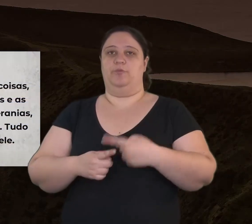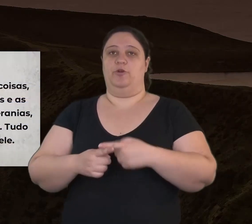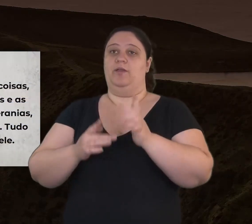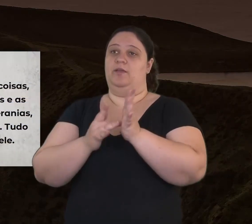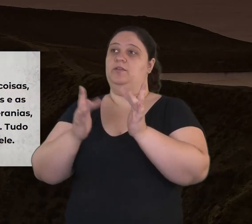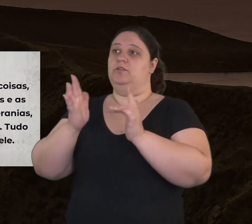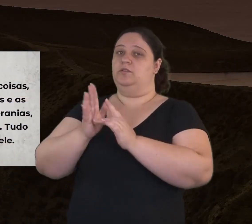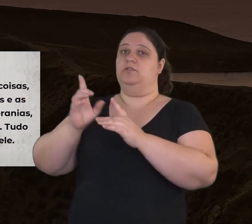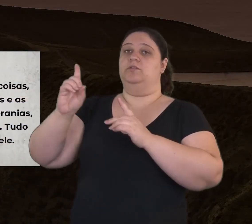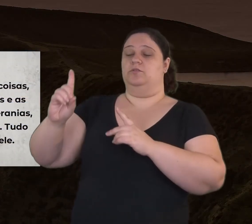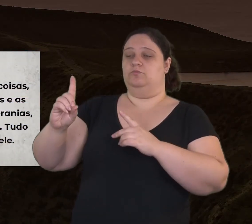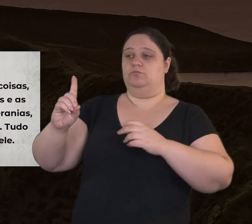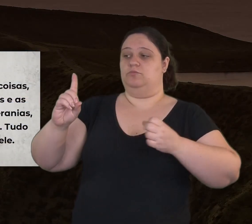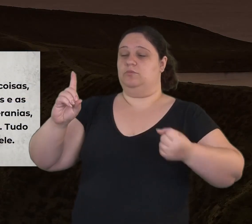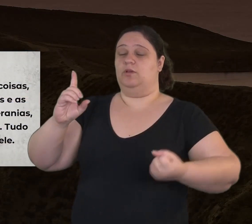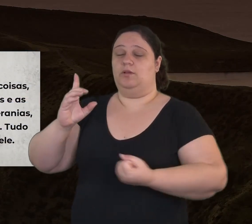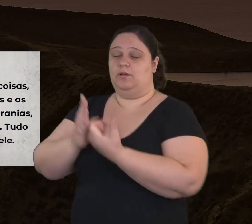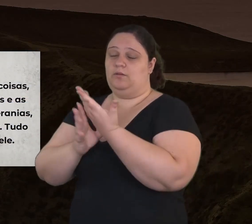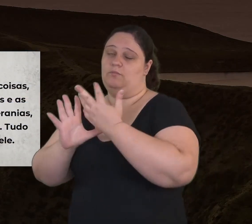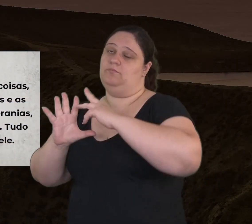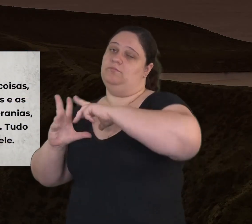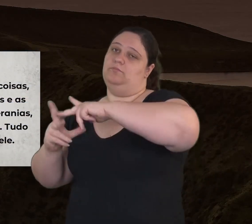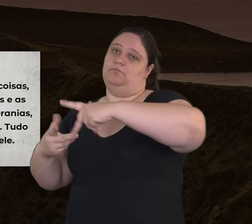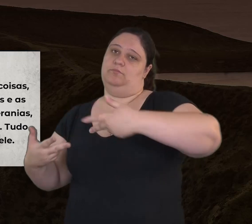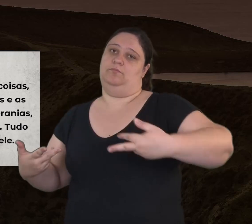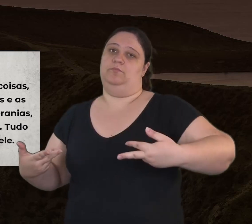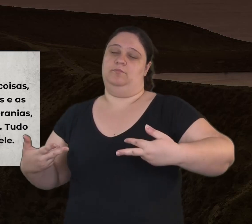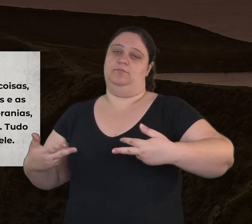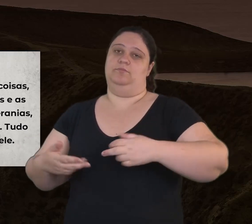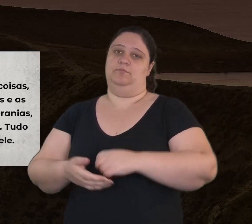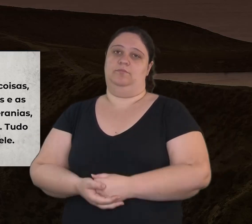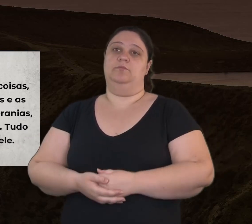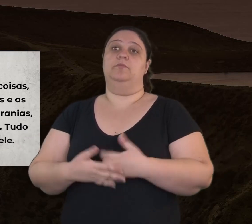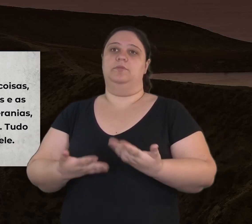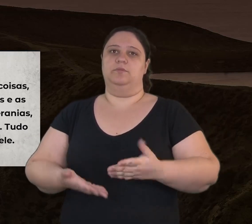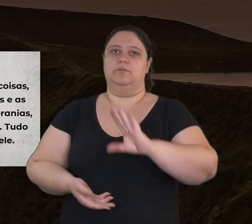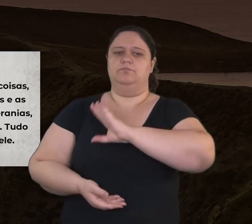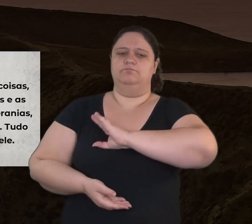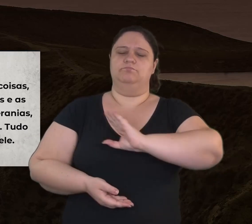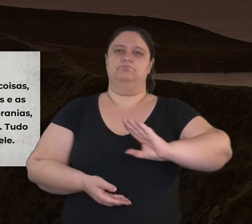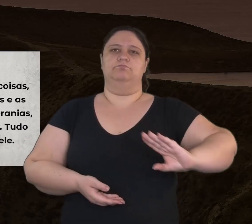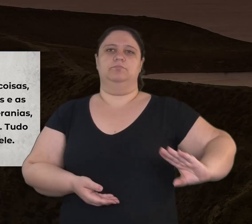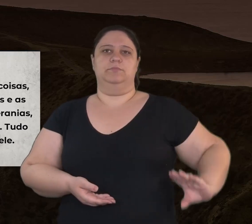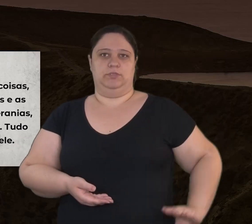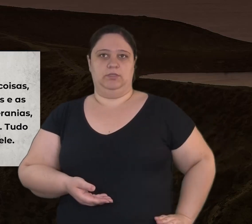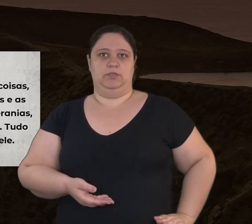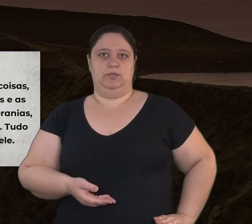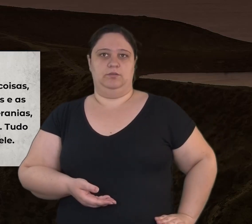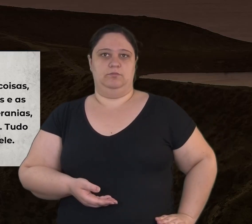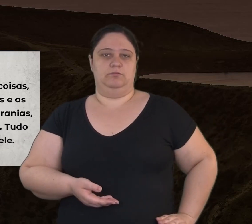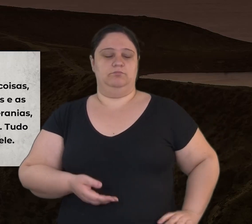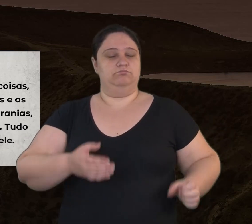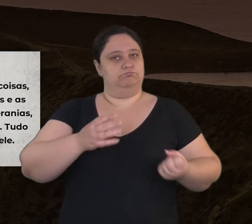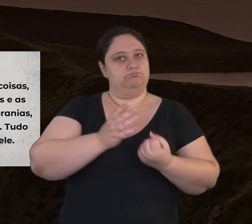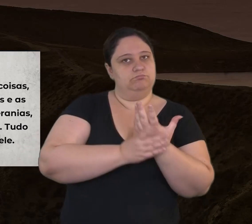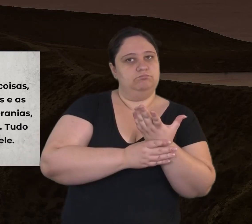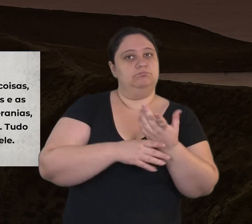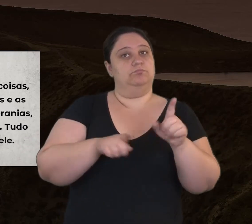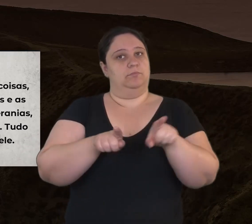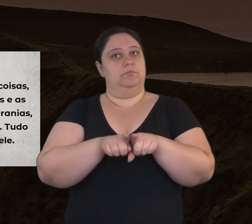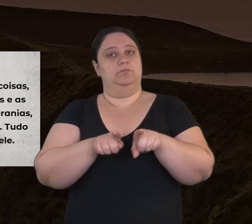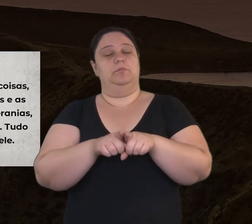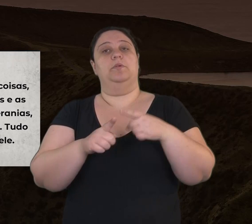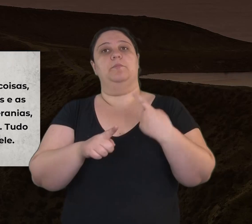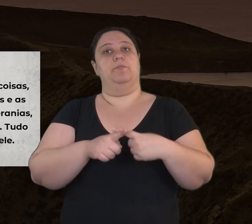Aí que eu quero explicar. Então, em Cristo, como criatura, porque ele